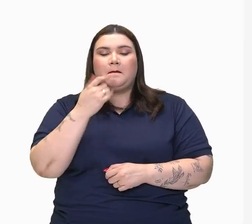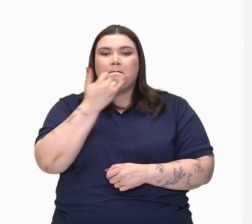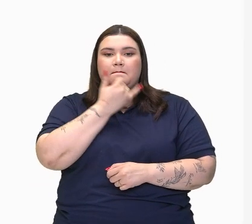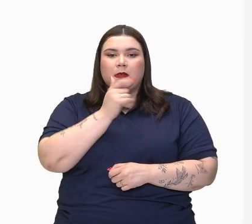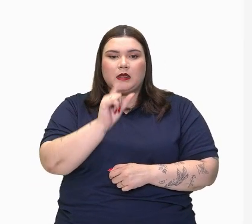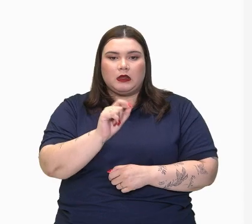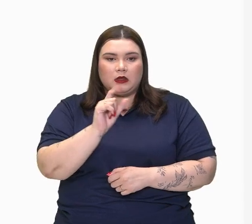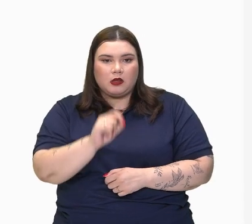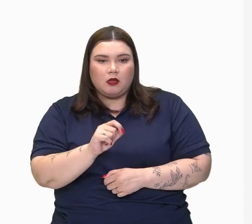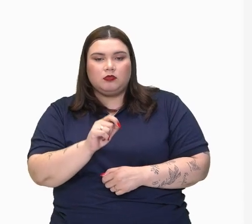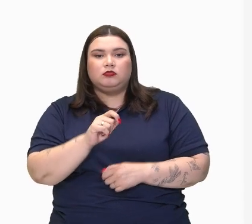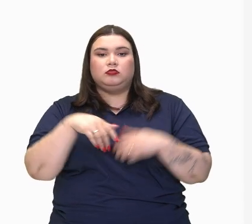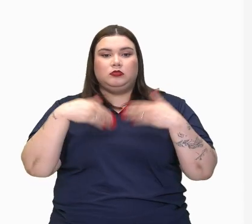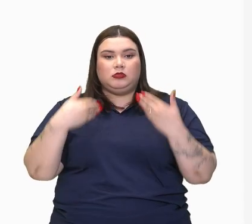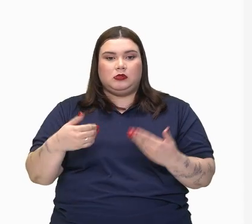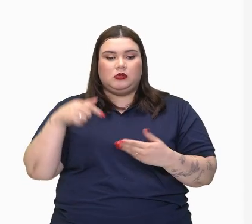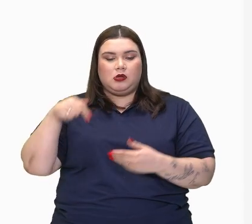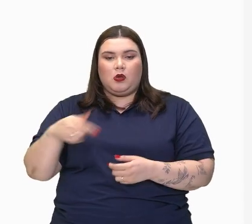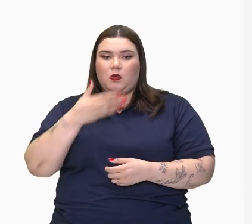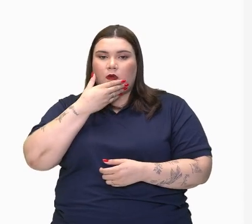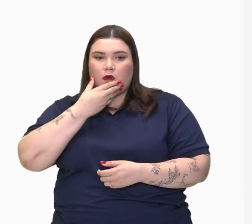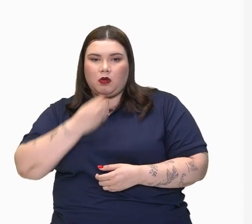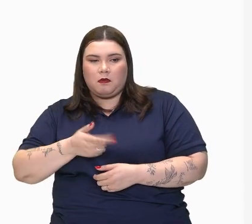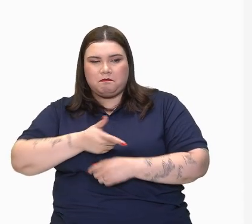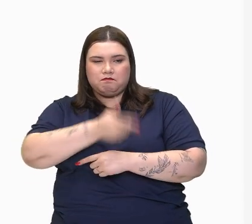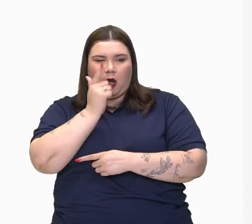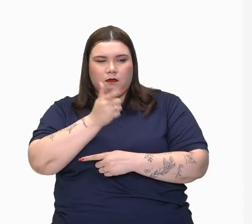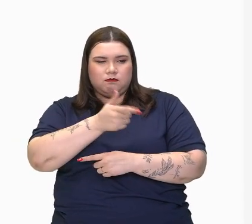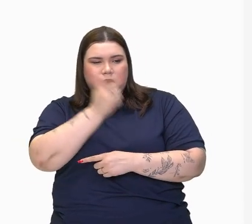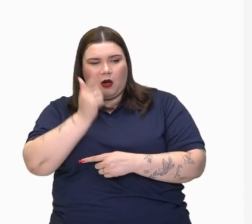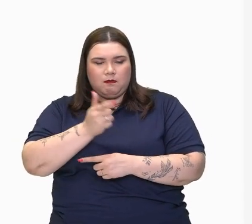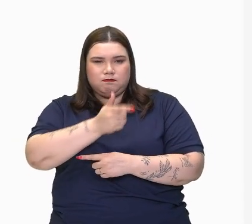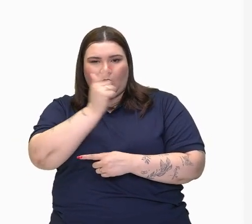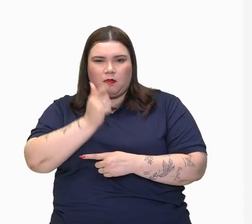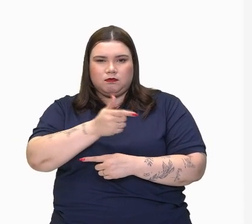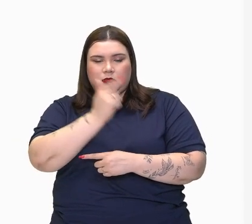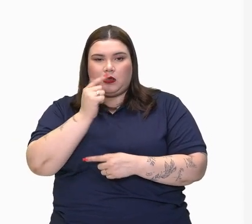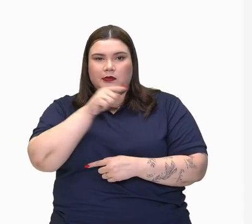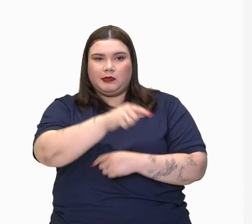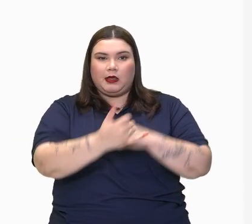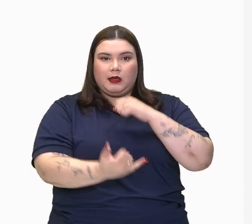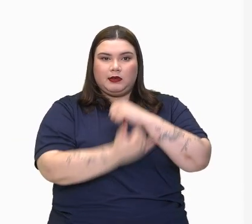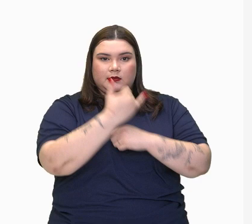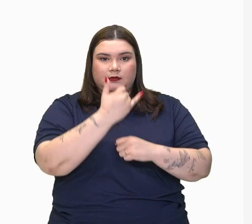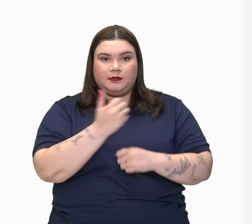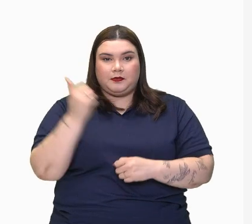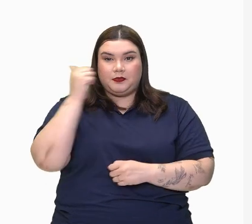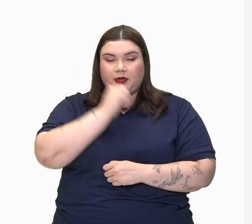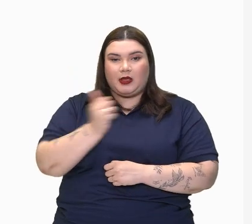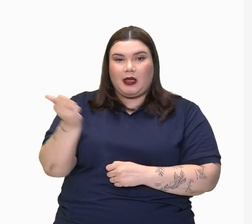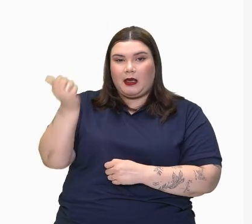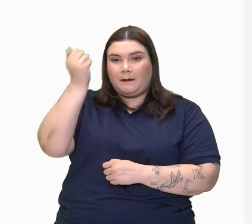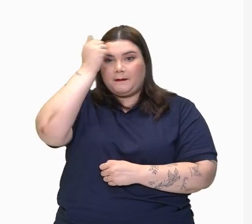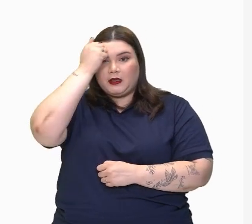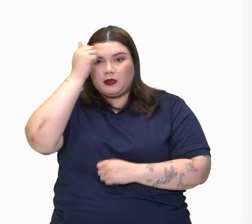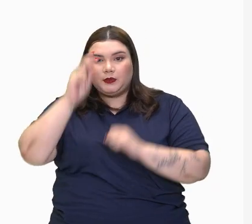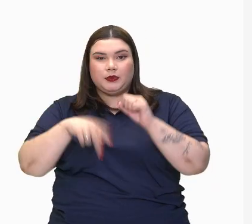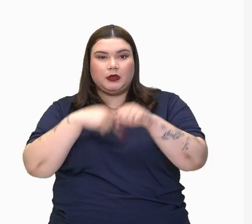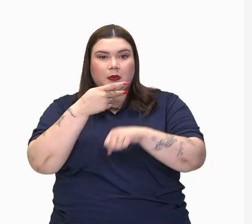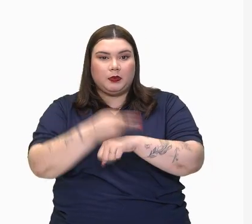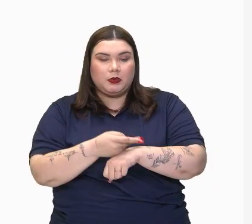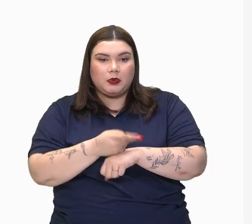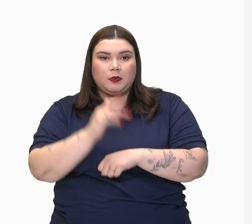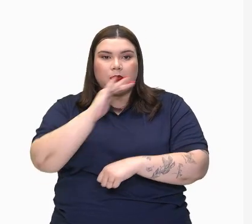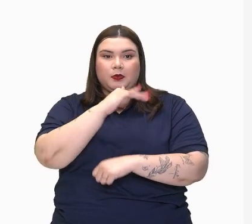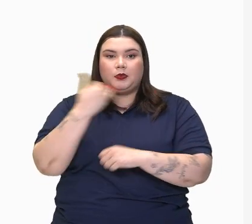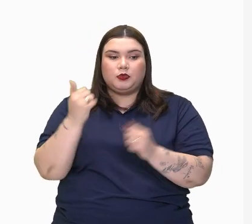Santo Cristo, com a 22, deu 5 tiros no bandido traidor. Maria Lúcia se arrependeu depois